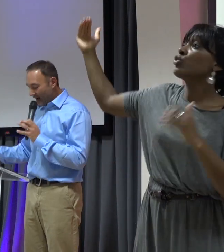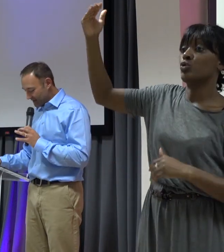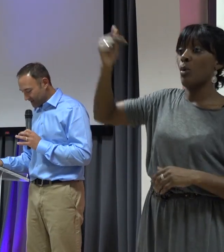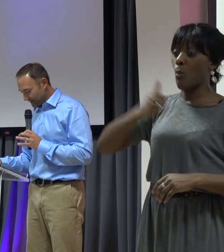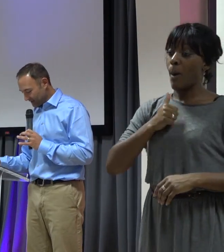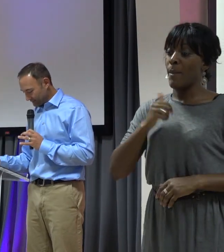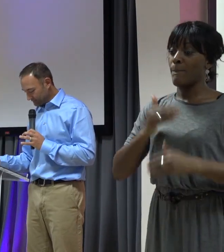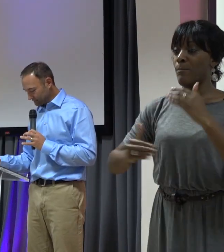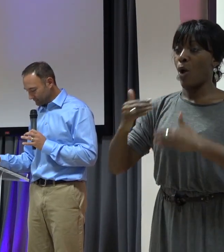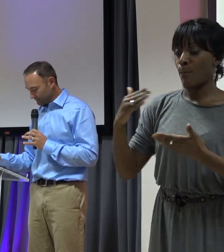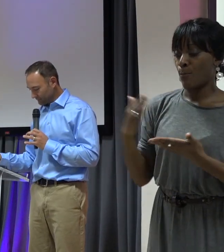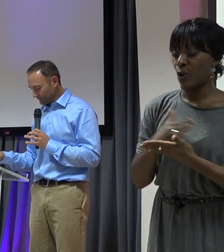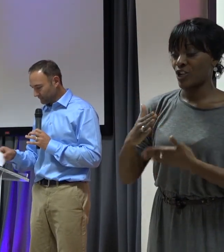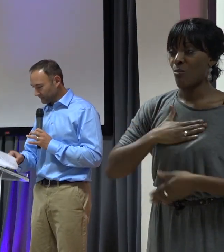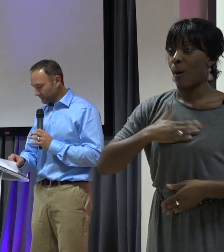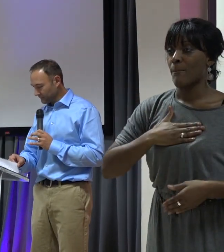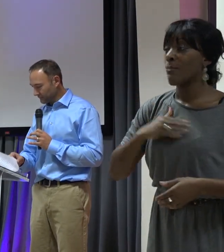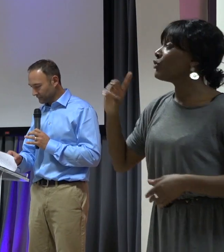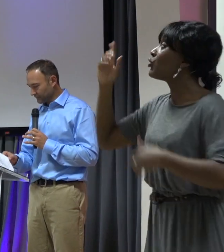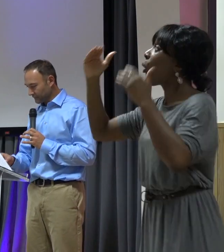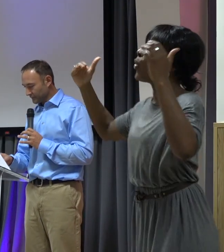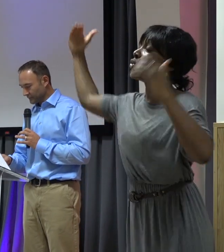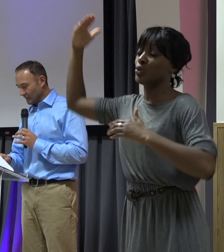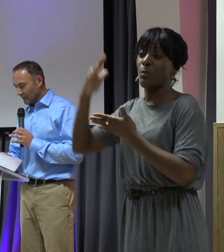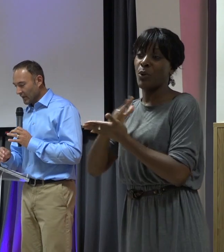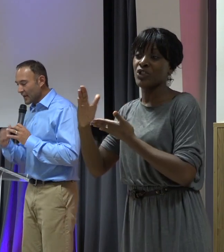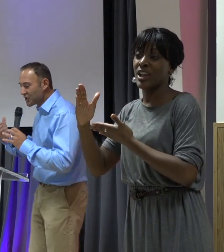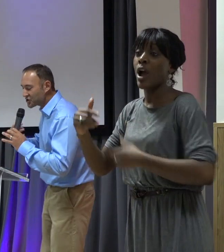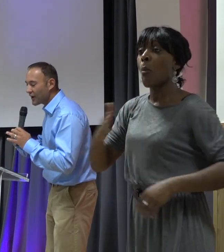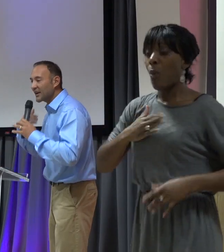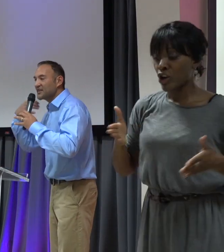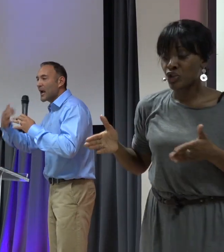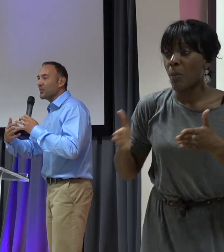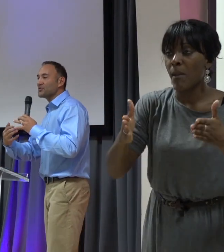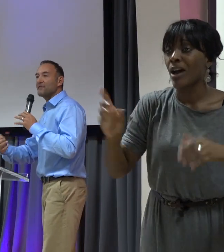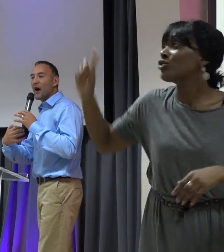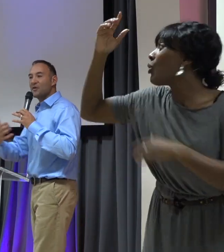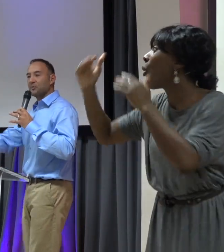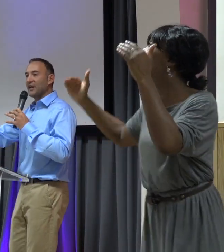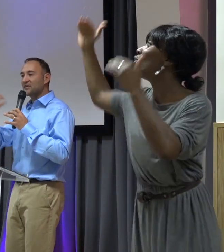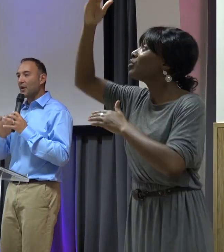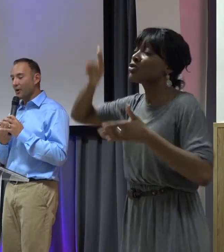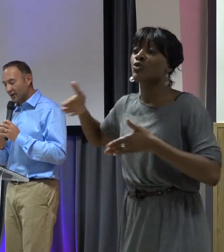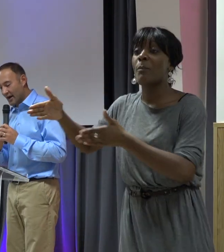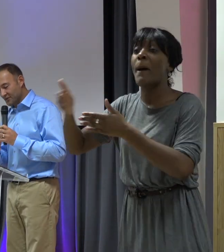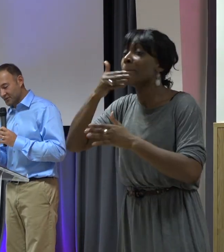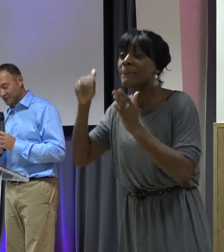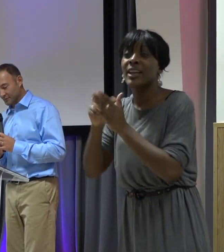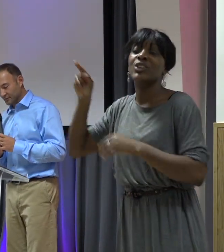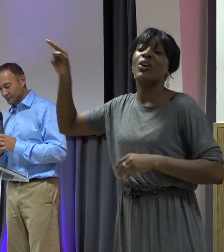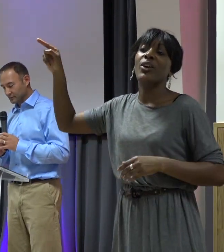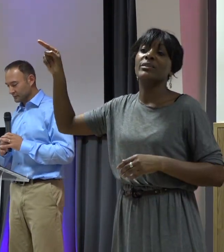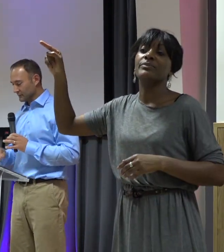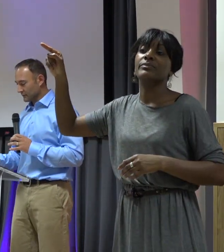always best. Que les voies de Dieu sont toujours les meilleures. And then we share examples of how this plays out in our lives. Et